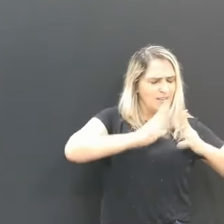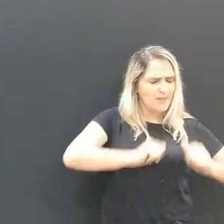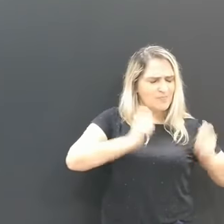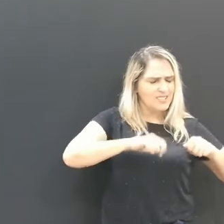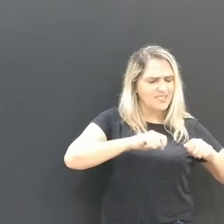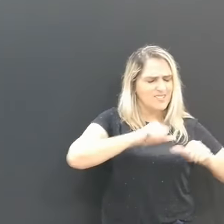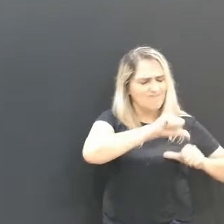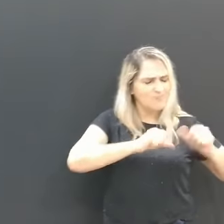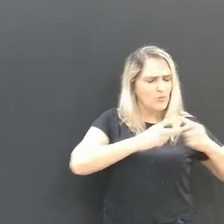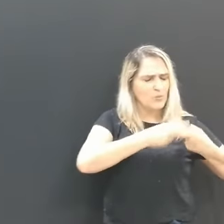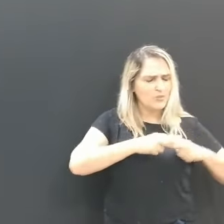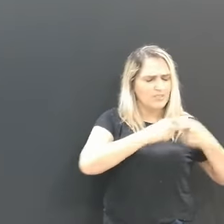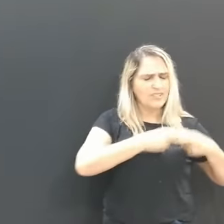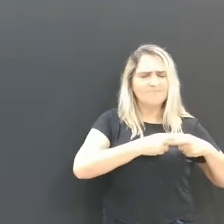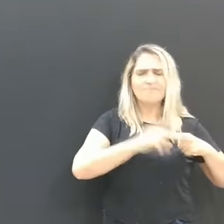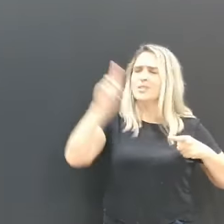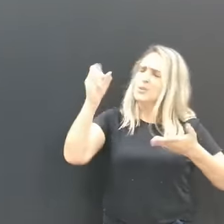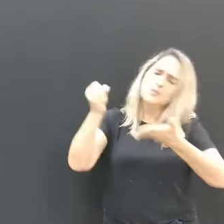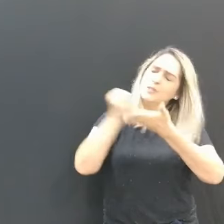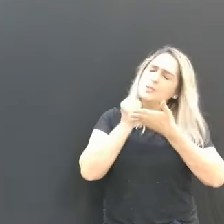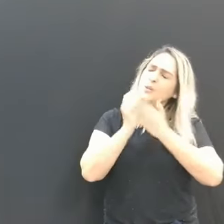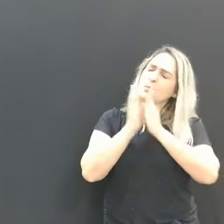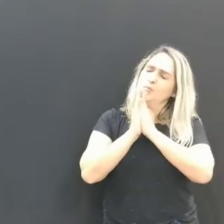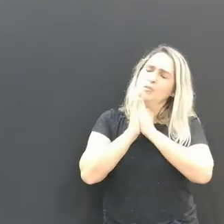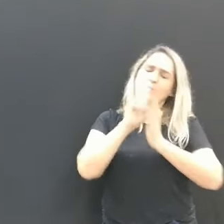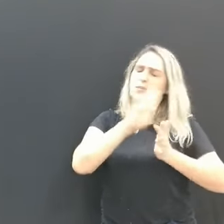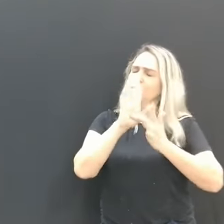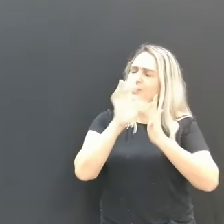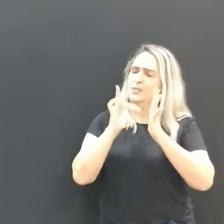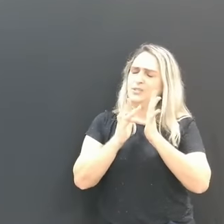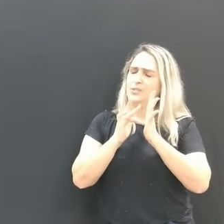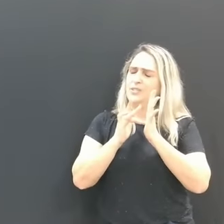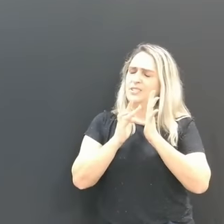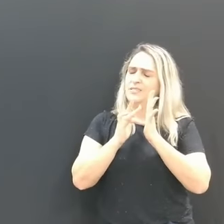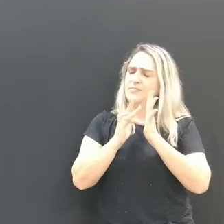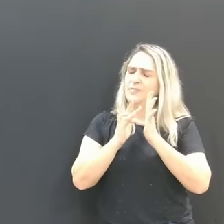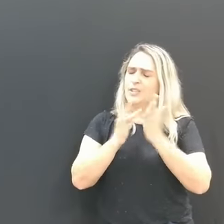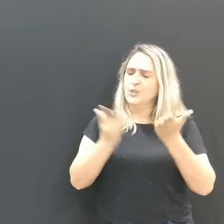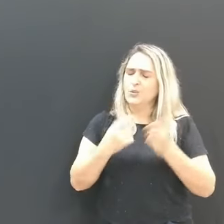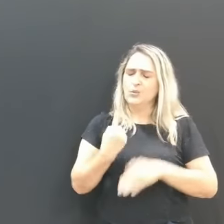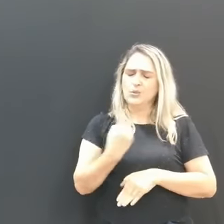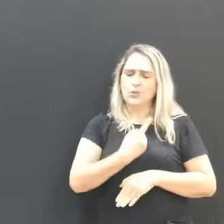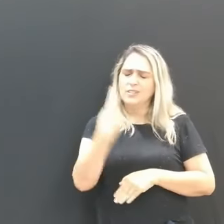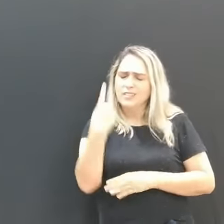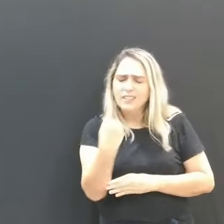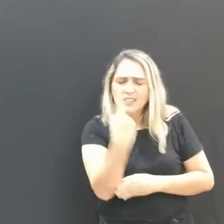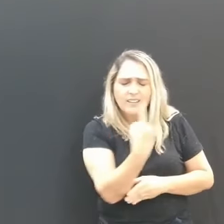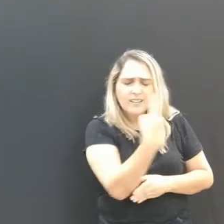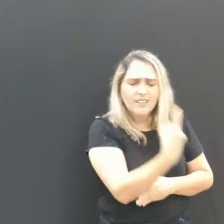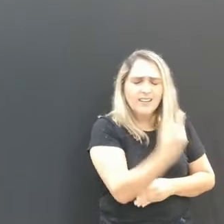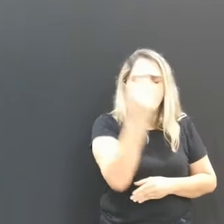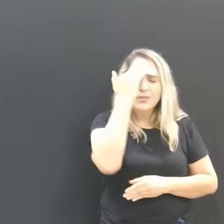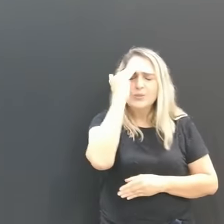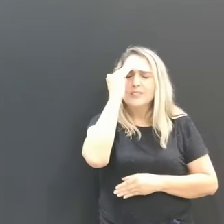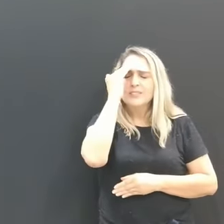ajude, Senhor, e tudo aquilo que estiver de ruim, Senhor, por favor, tira de nós. Tira, Senhor, tudo aquilo que nos impede, nos atrapalha de Te